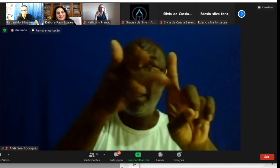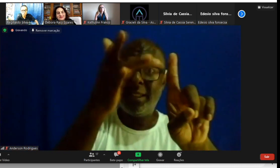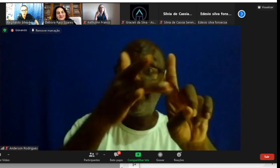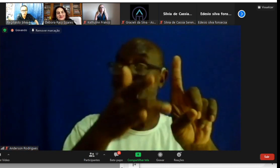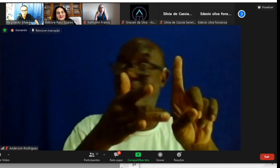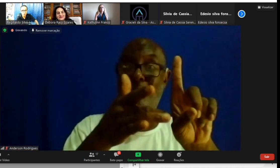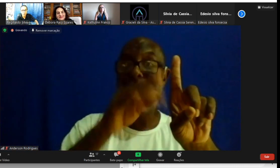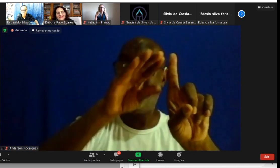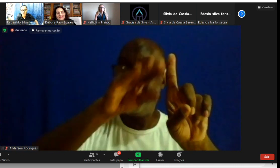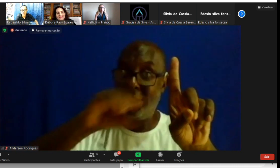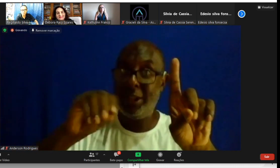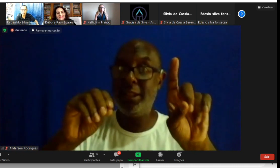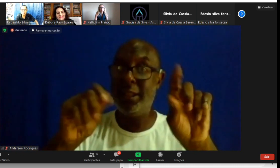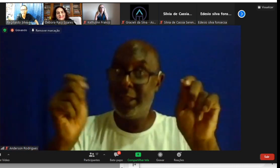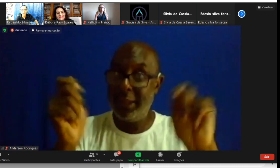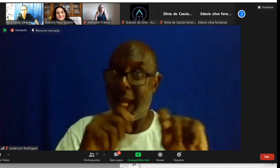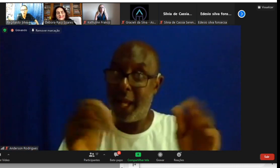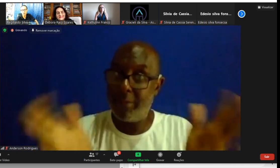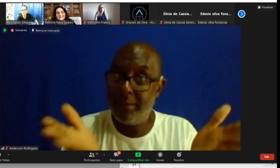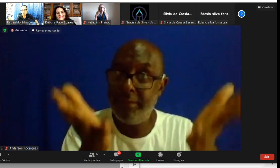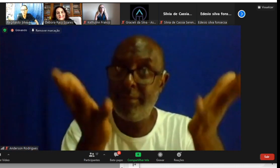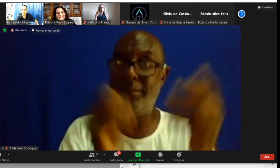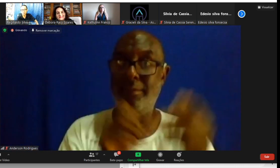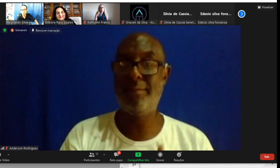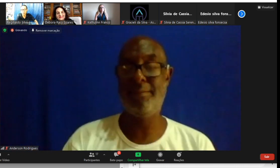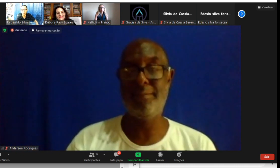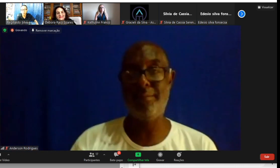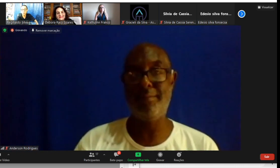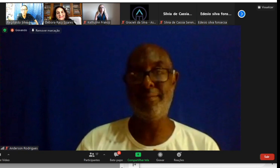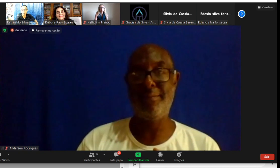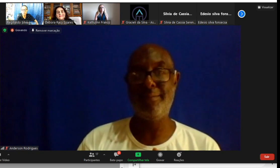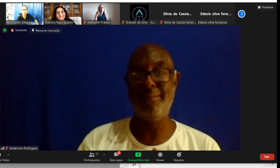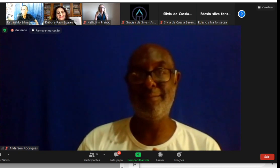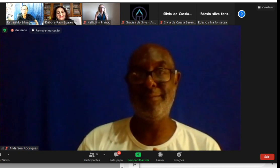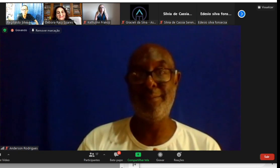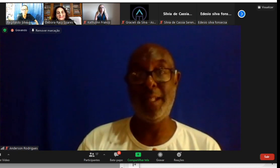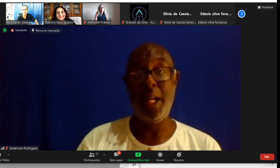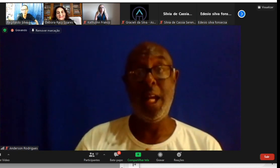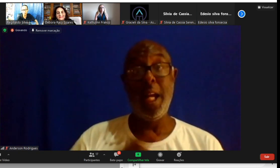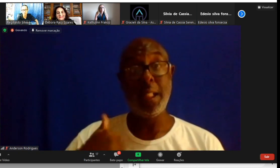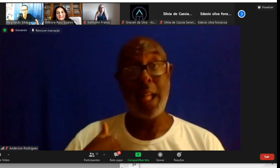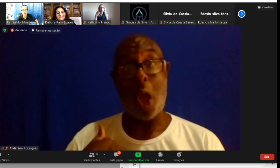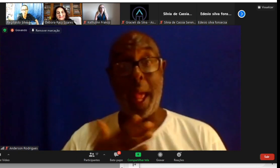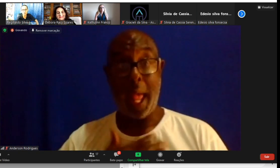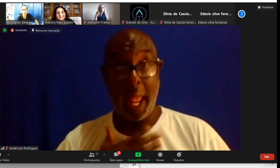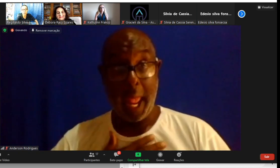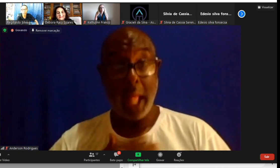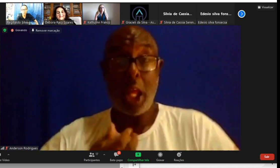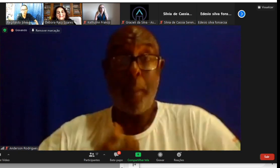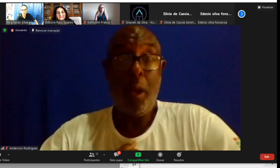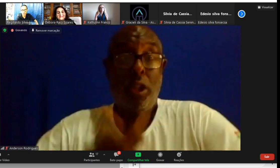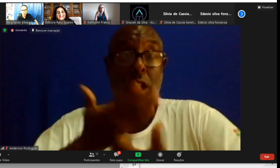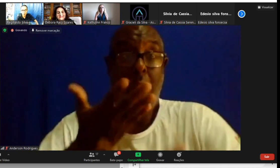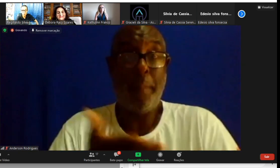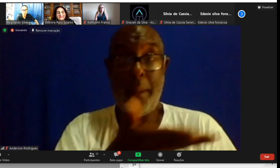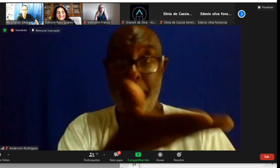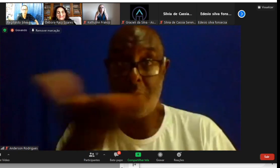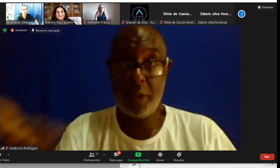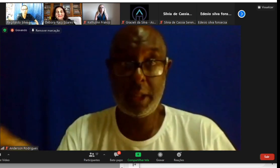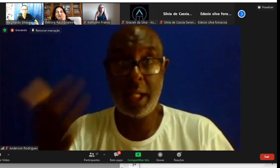esse empurrão e não tratar como capacitismo. Nós precisamos fomentar a formação. Então